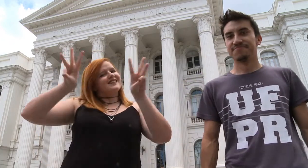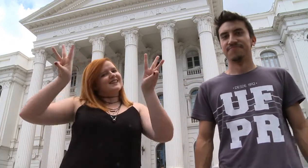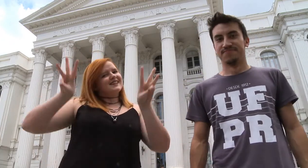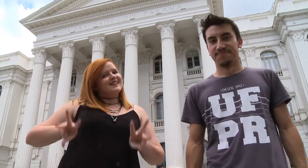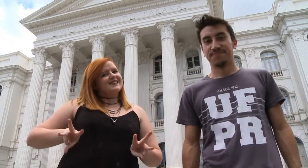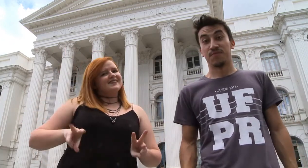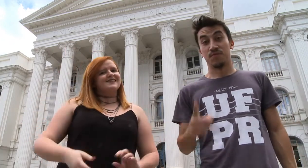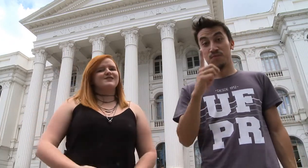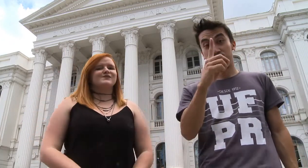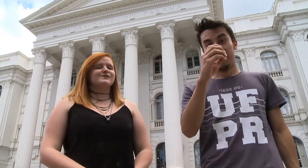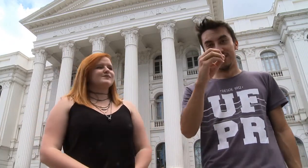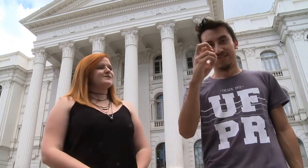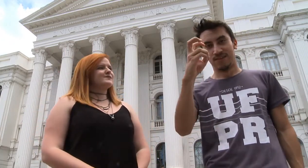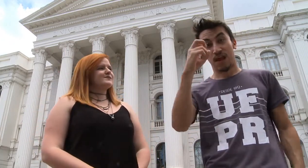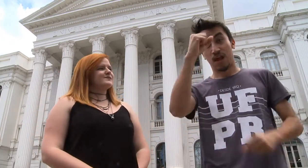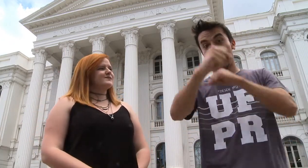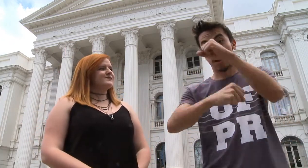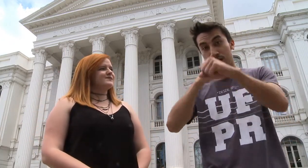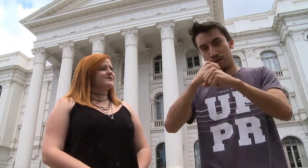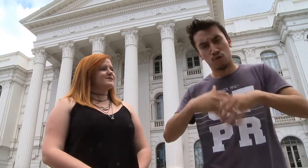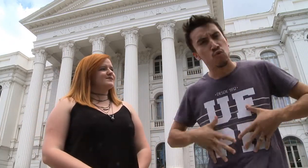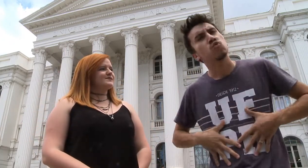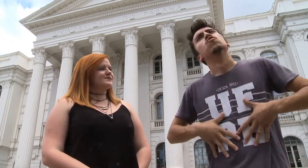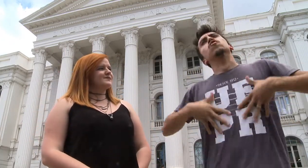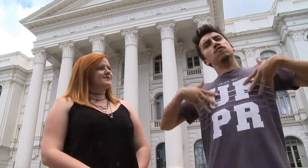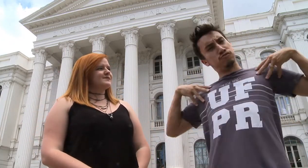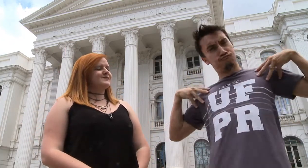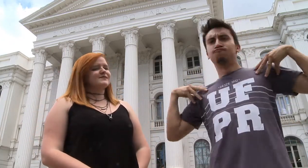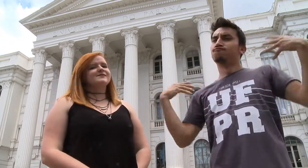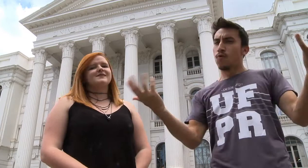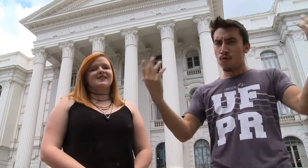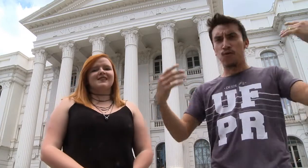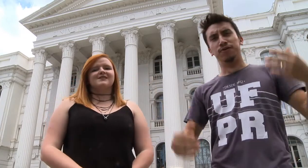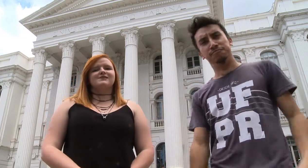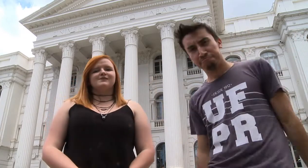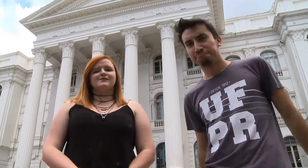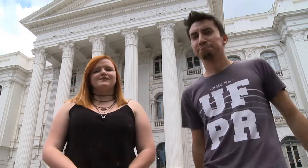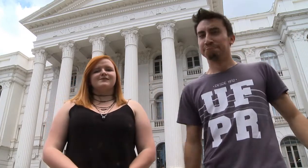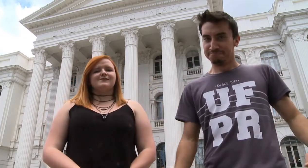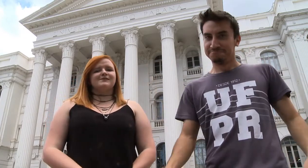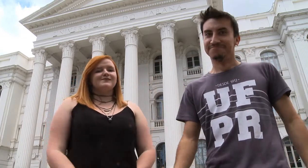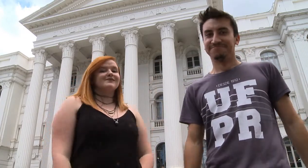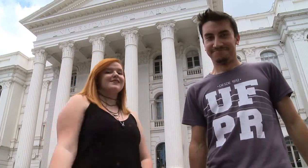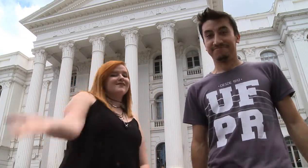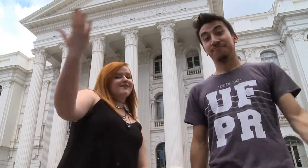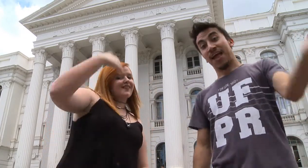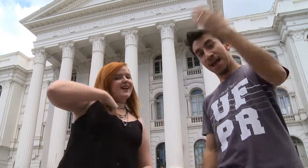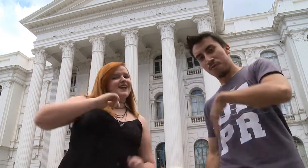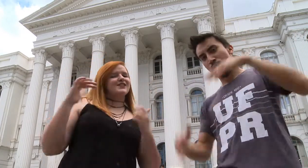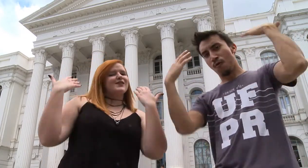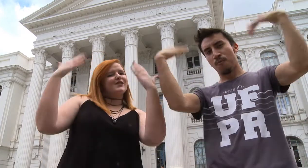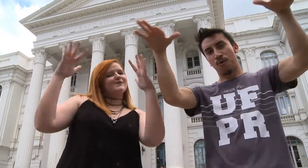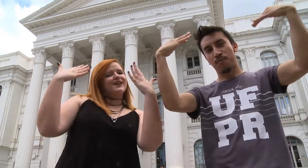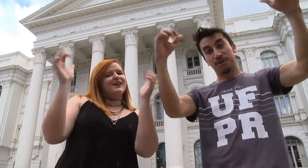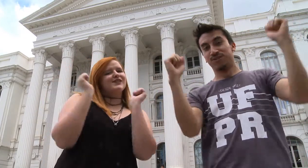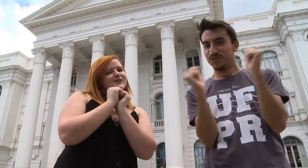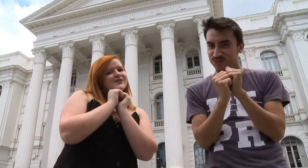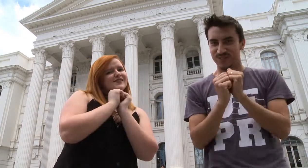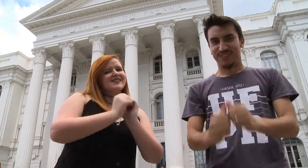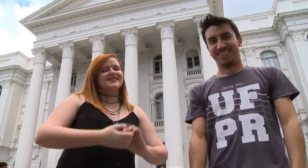UFPR. 105 anos de orgulho. Então venha comemorar conosco.